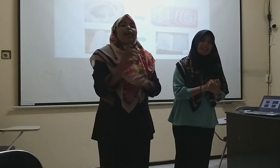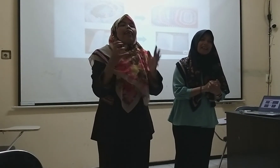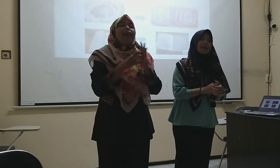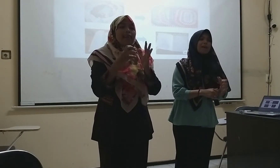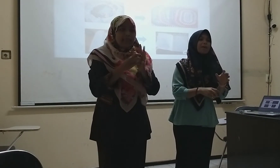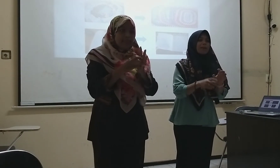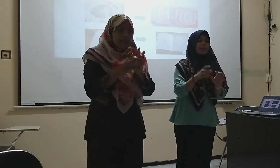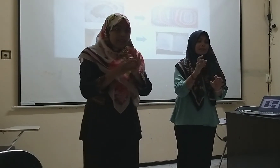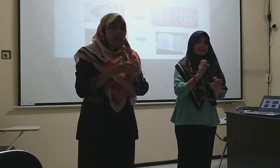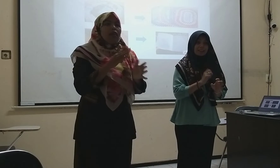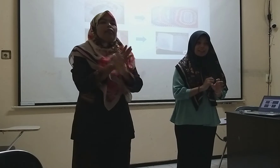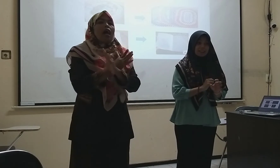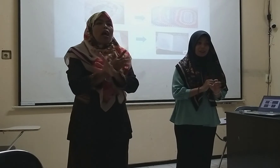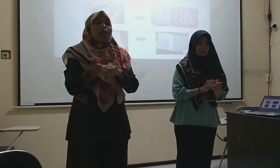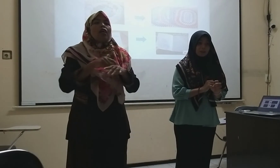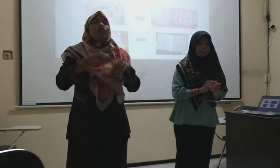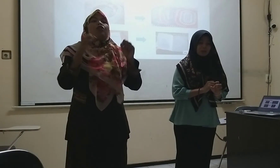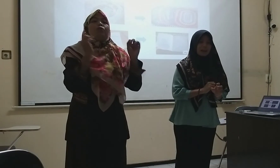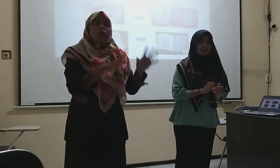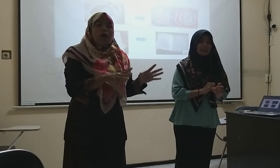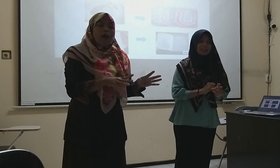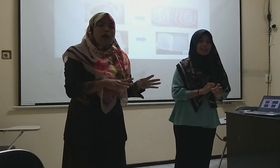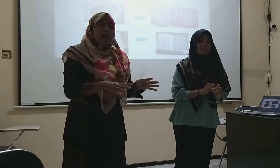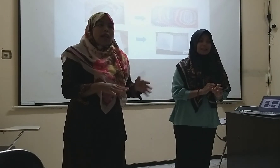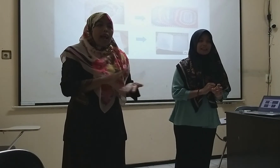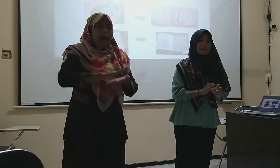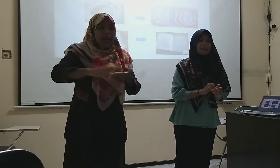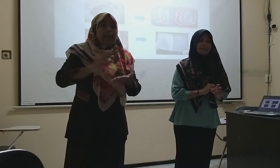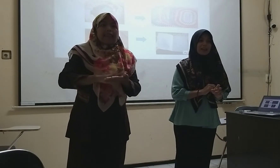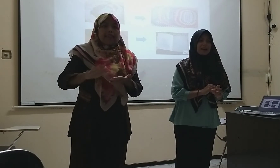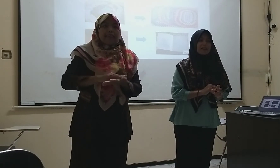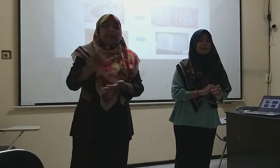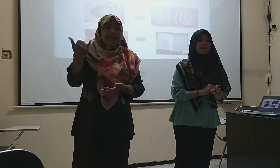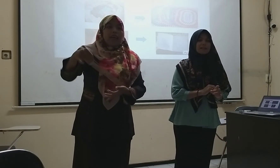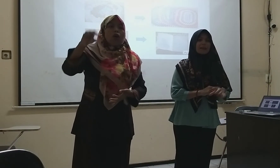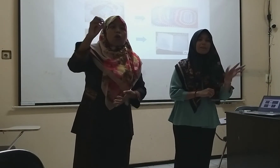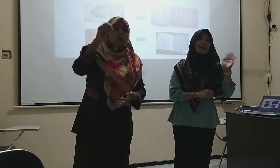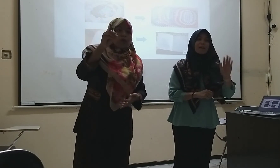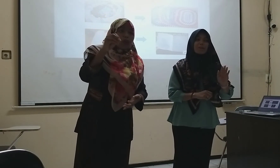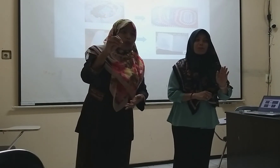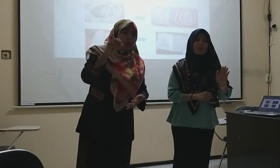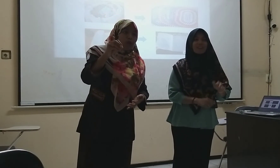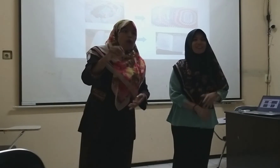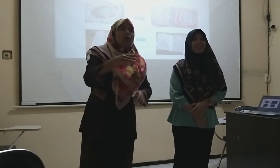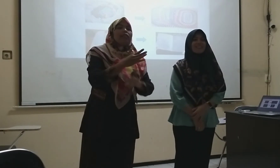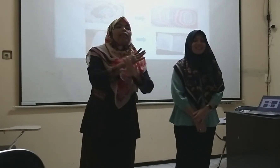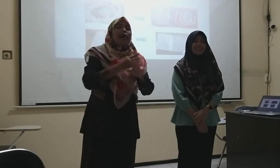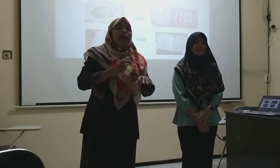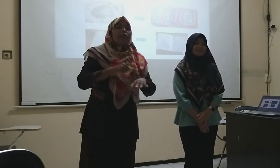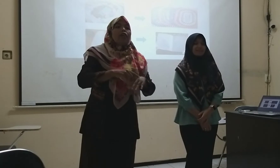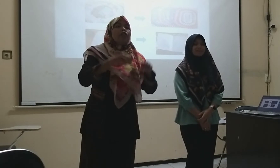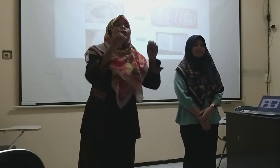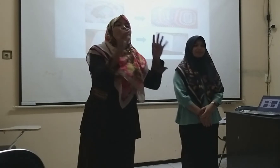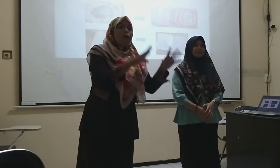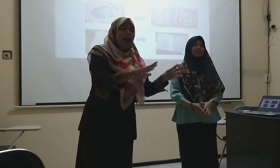lagi kertas-kertas yang kosong itu agar tidak banyak sampah yang menumpuk gitu